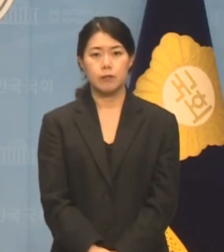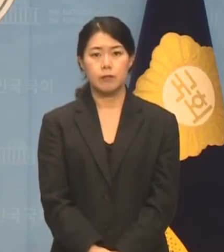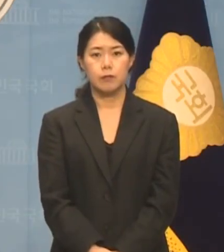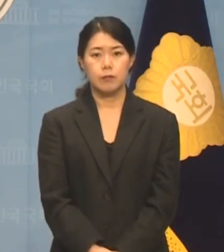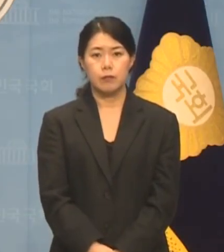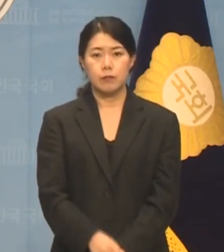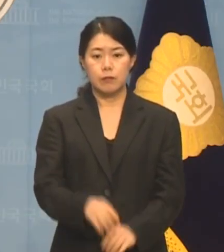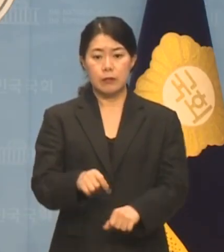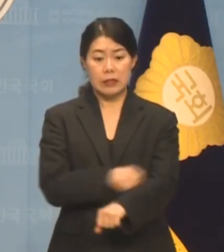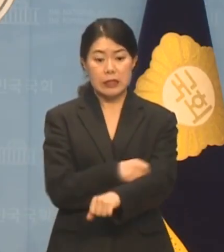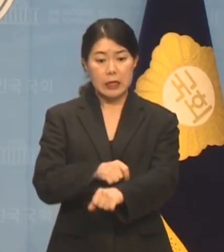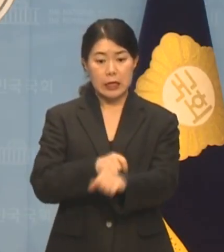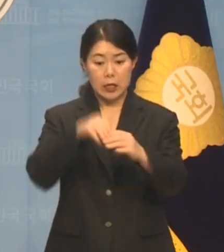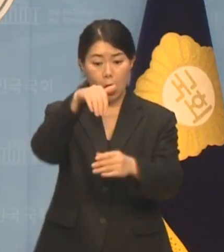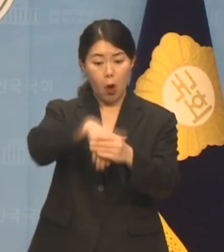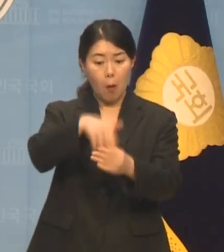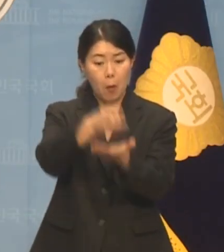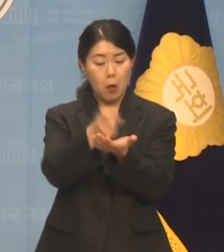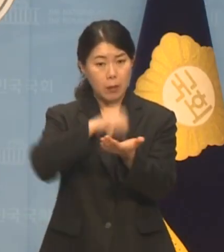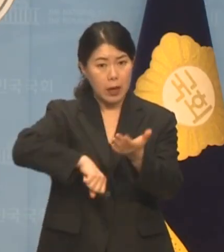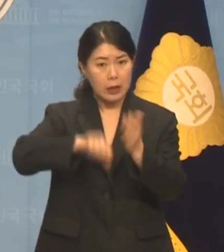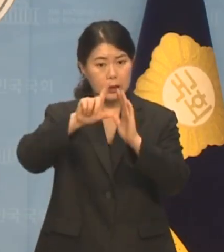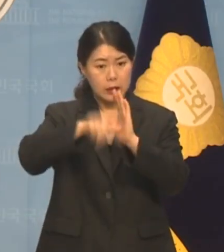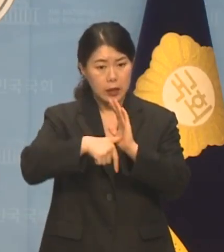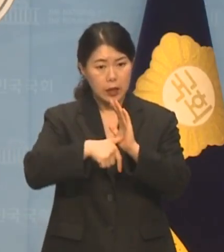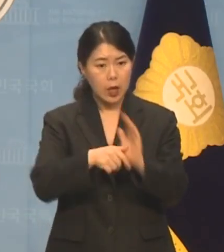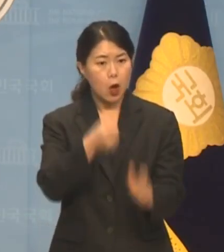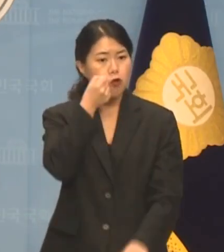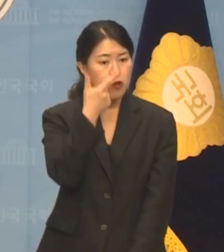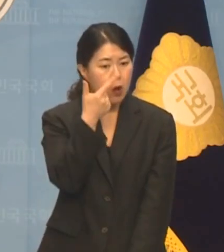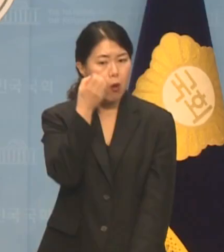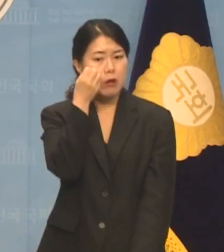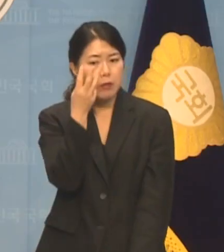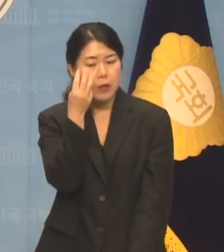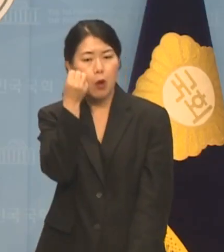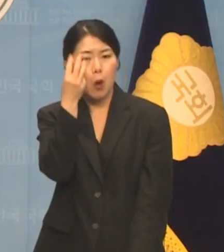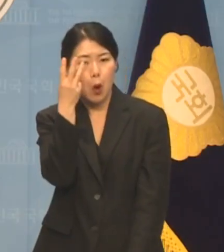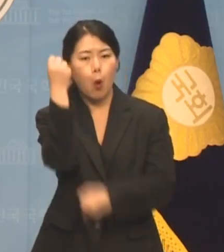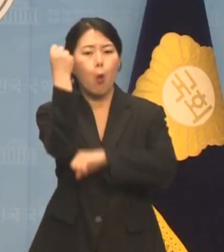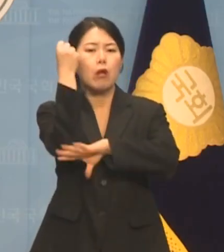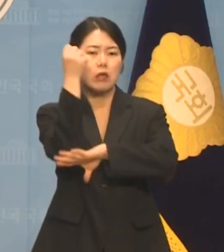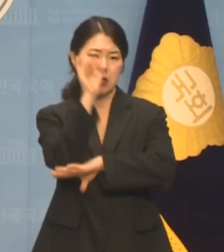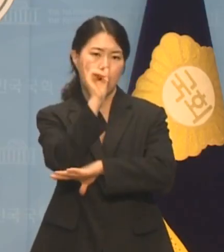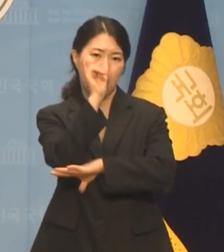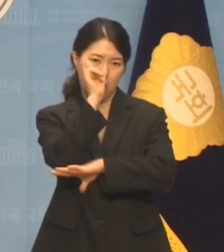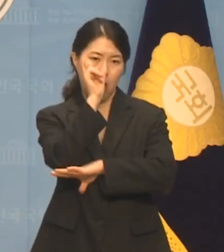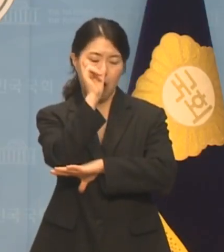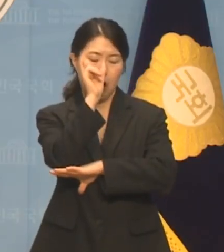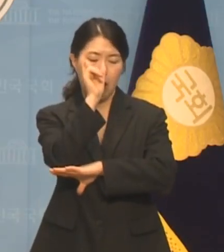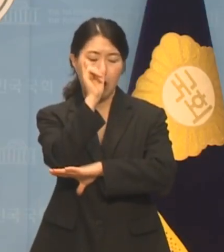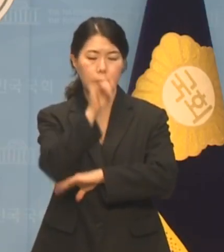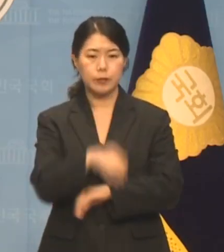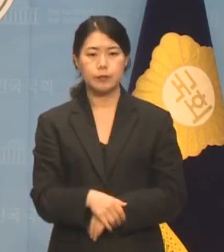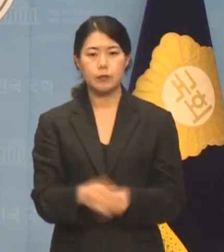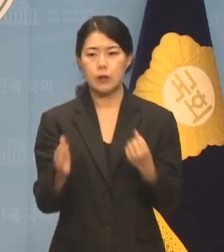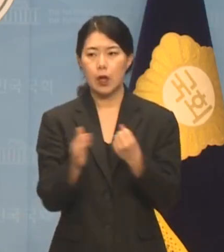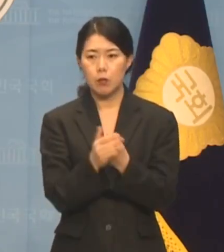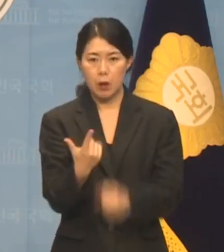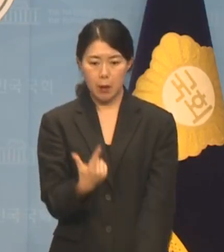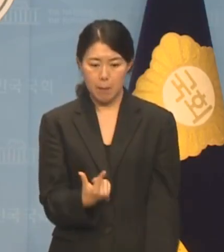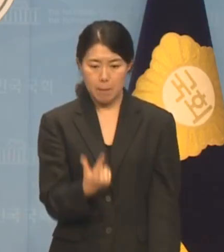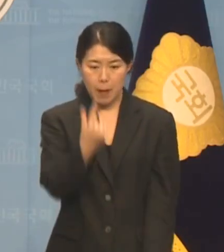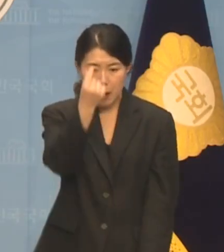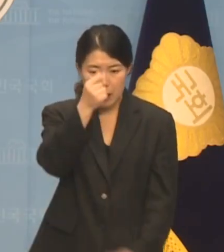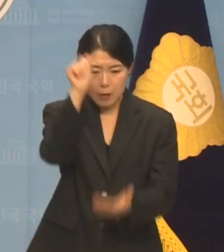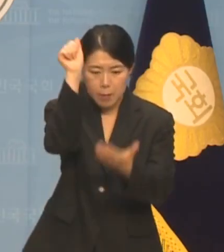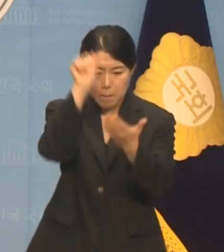특히 공직선거법 위반의 경우 633 원칙을 법률에 명기하고 있을 정도로 신속